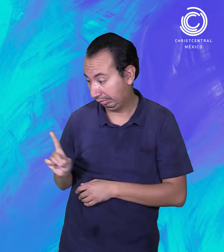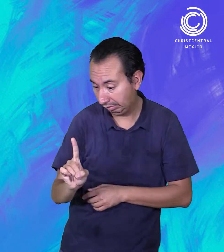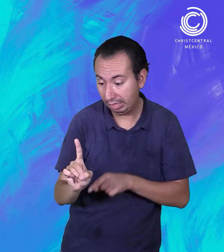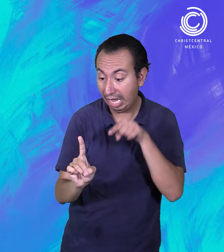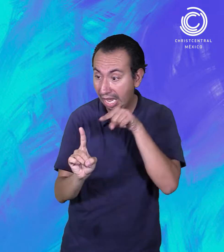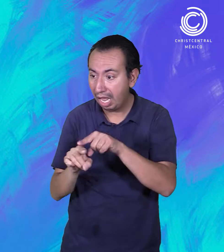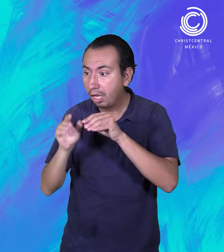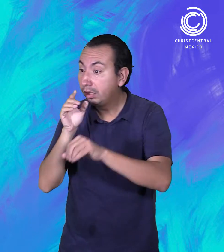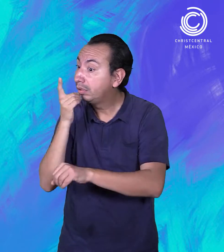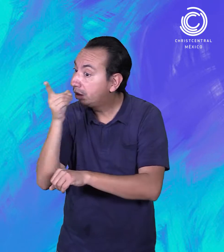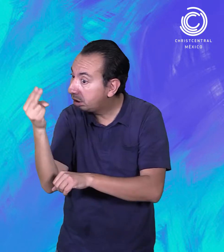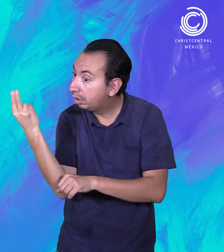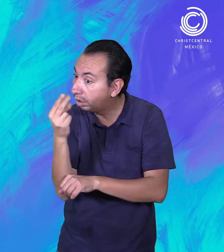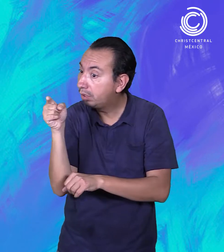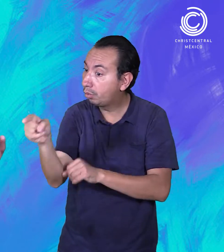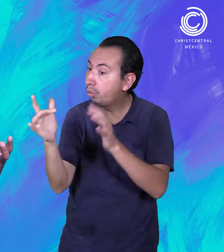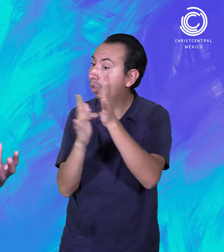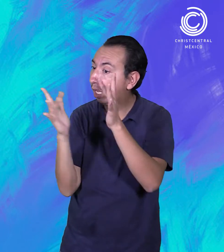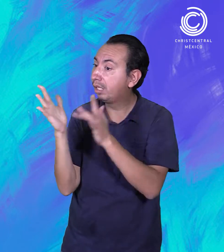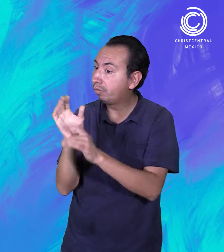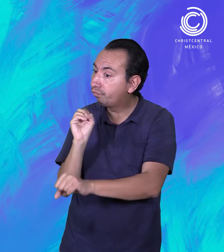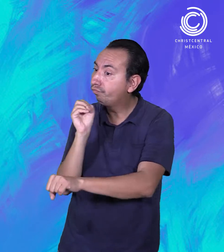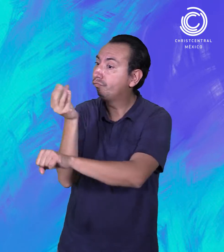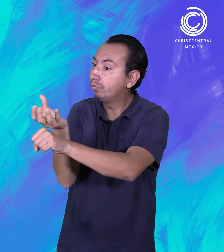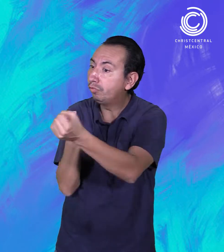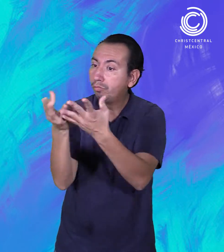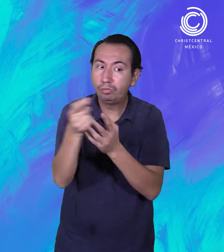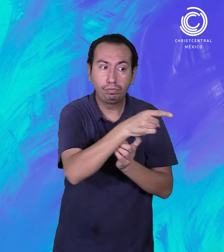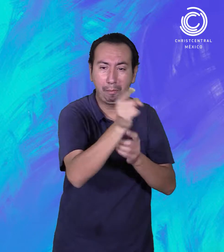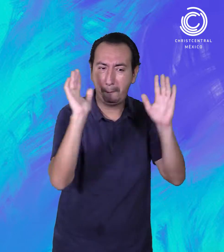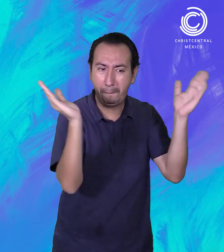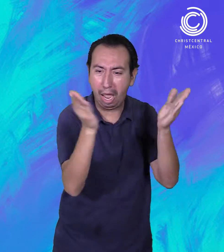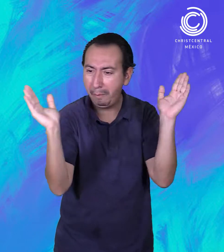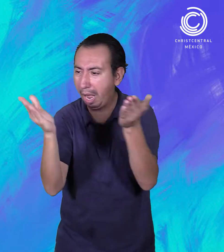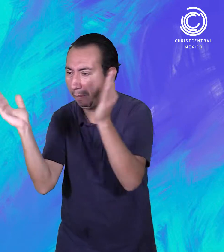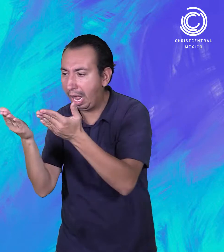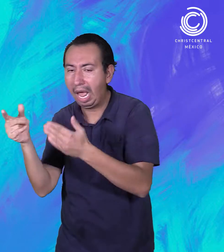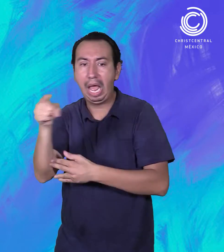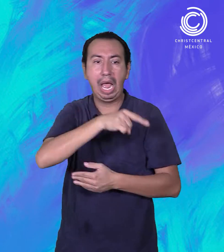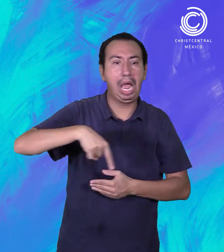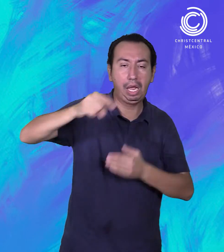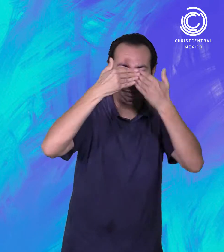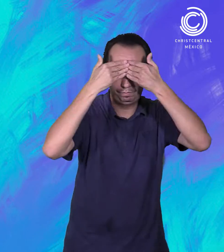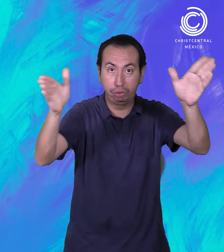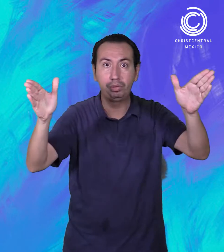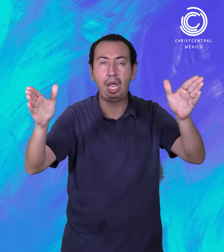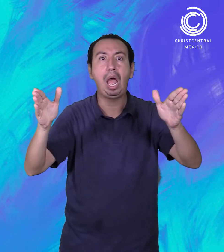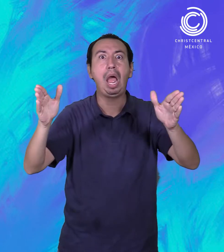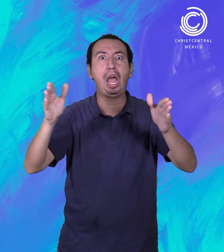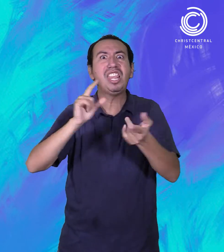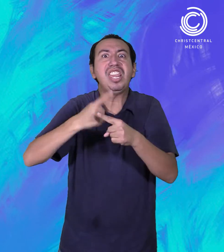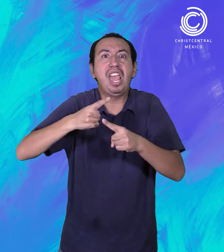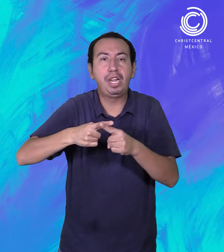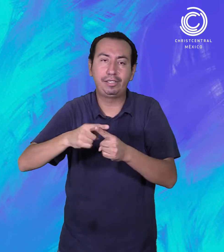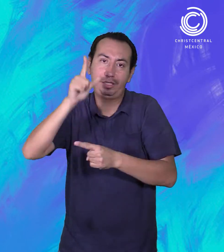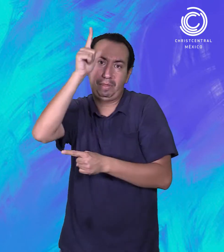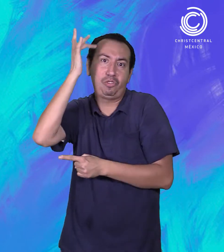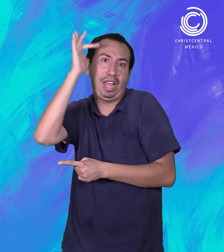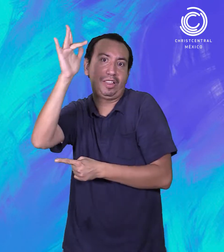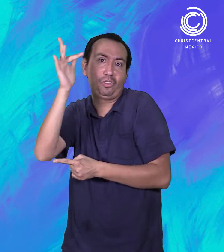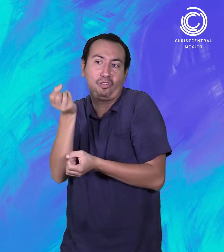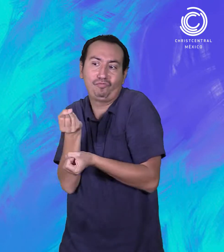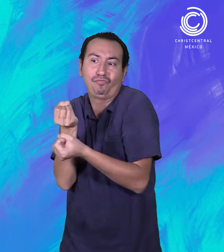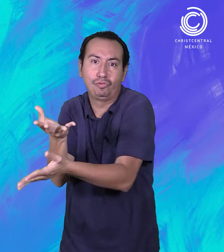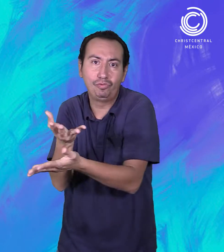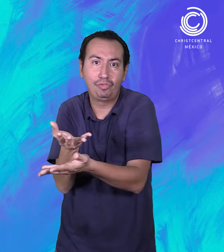un Salvador, y entonces reconocer a Cristo como su Señor y Salvador. Pero es el mismo Espíritu Santo que nos convence a nosotros